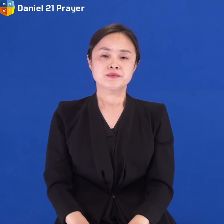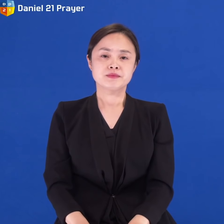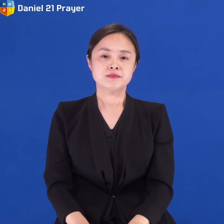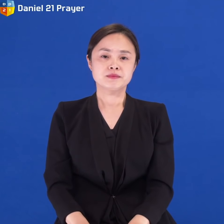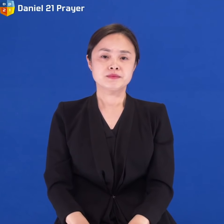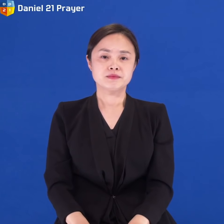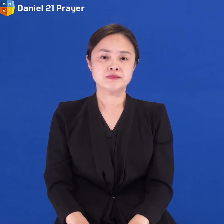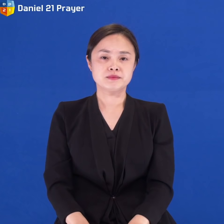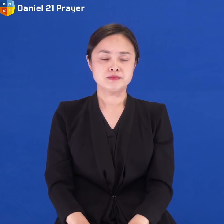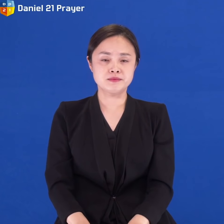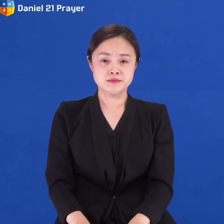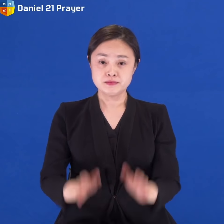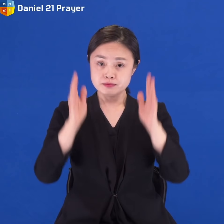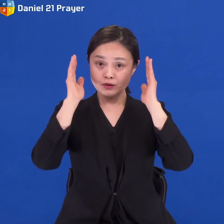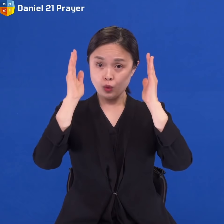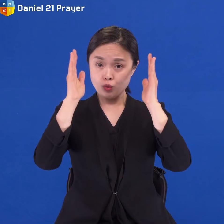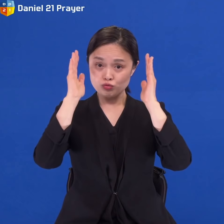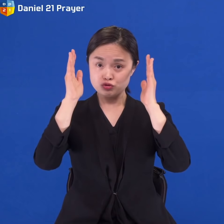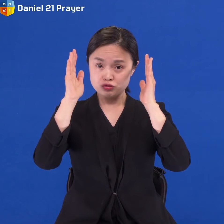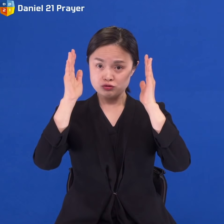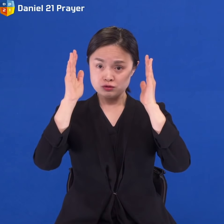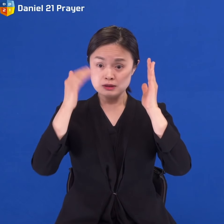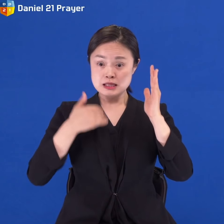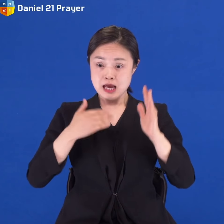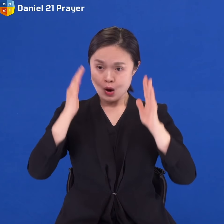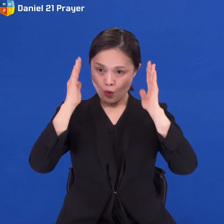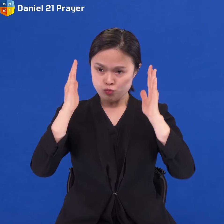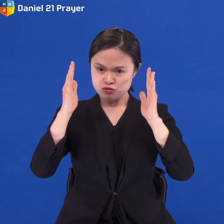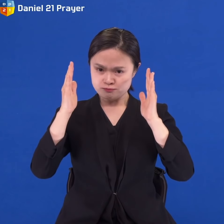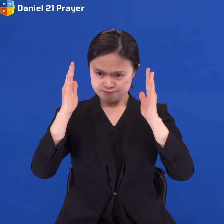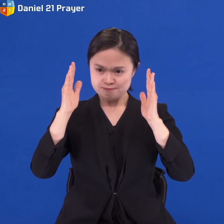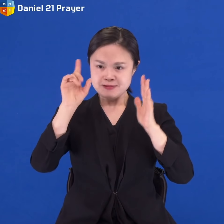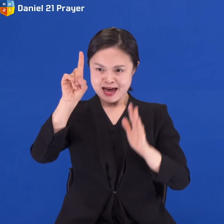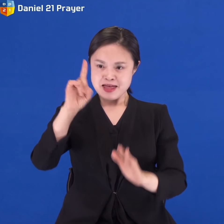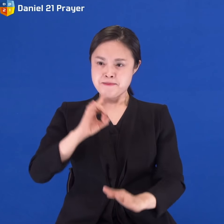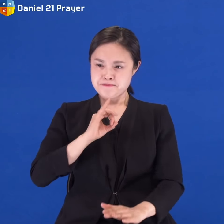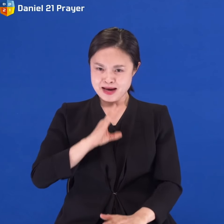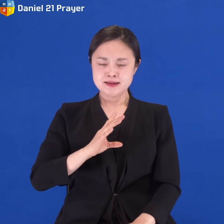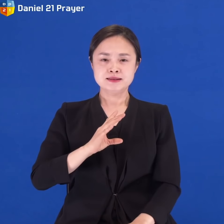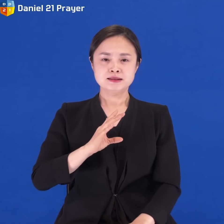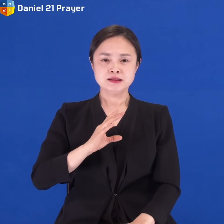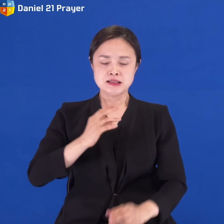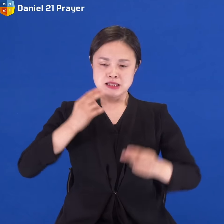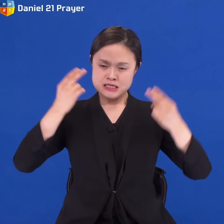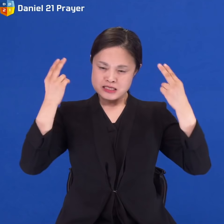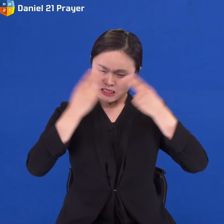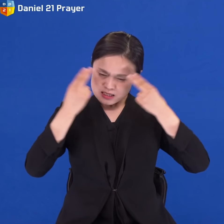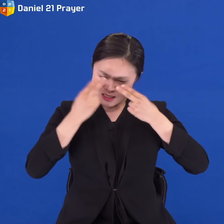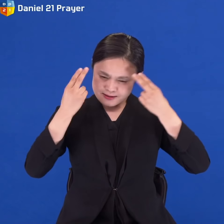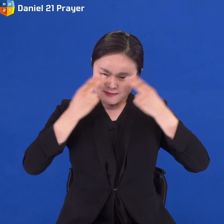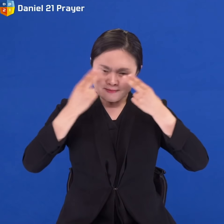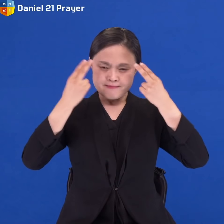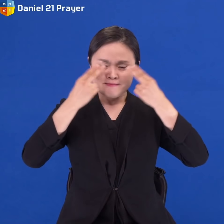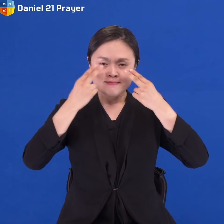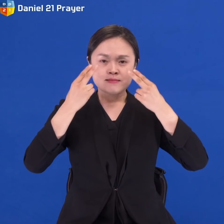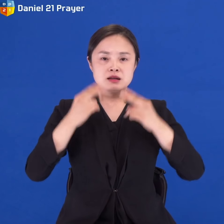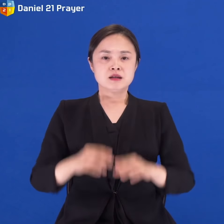공부를 위한 거라면 뭐든지 팔 수 있었고 뭐든지